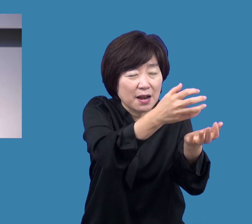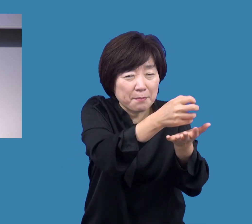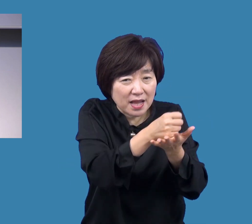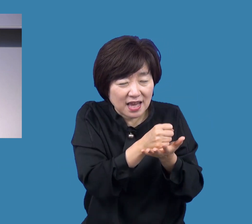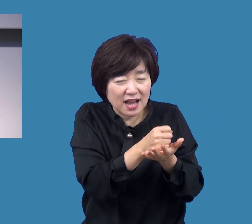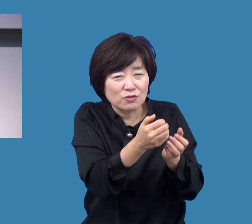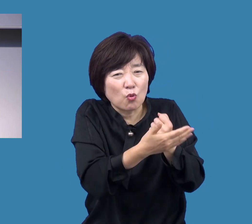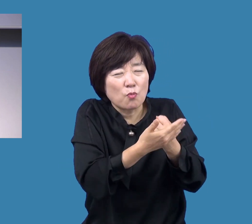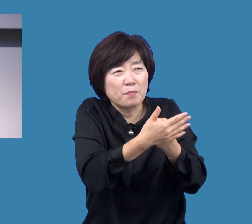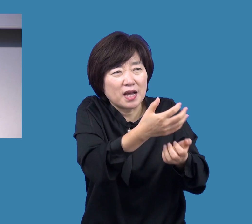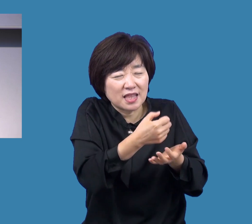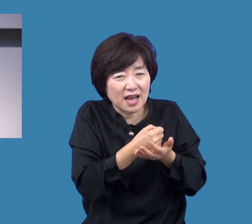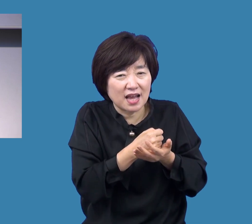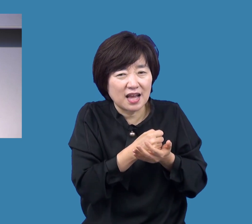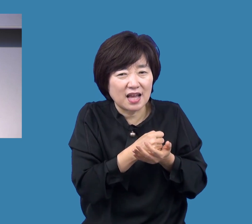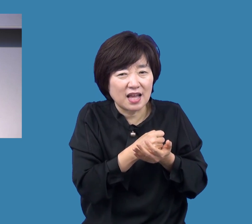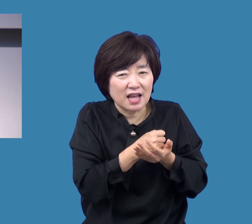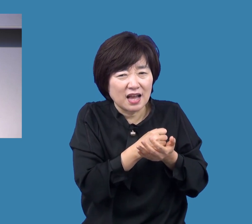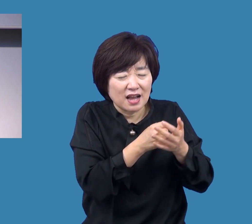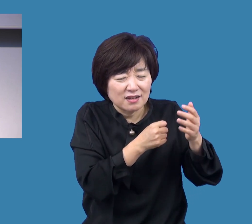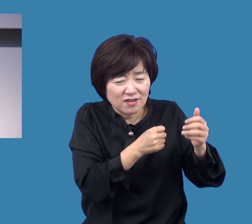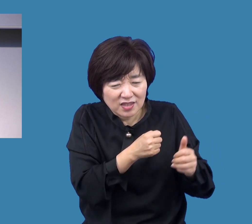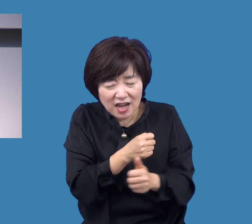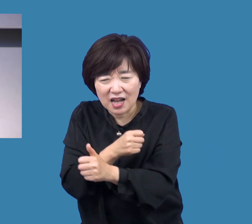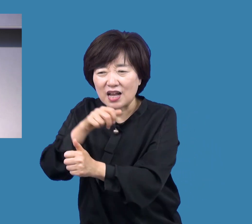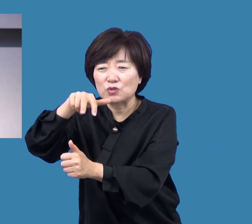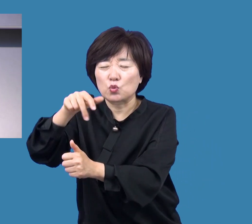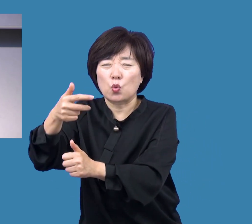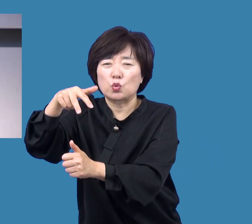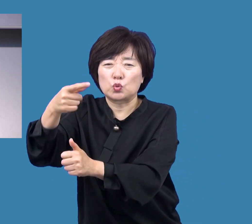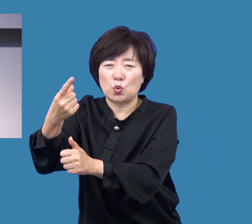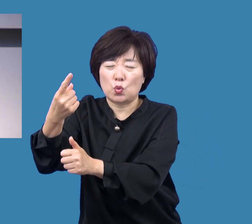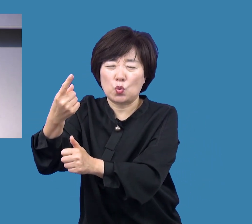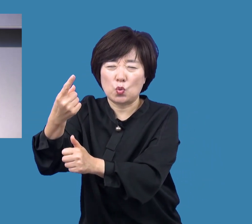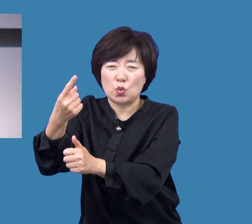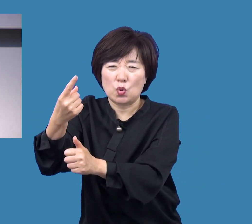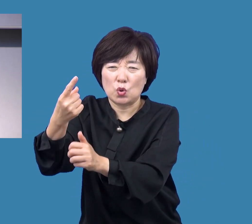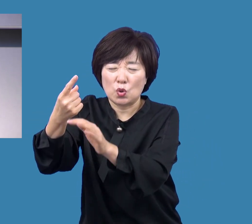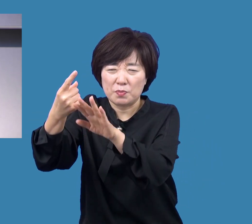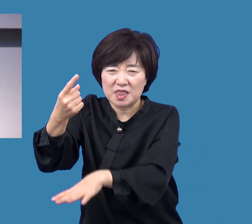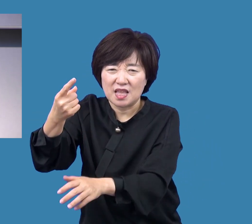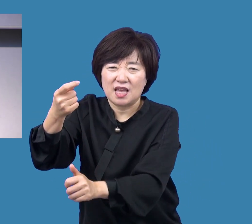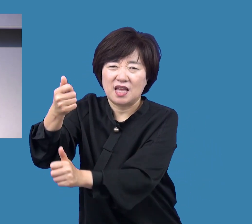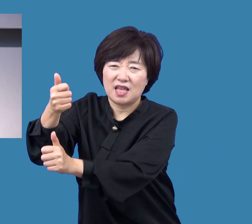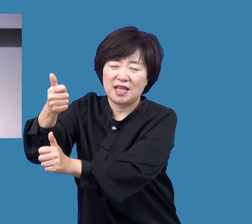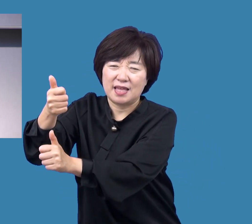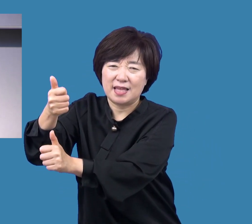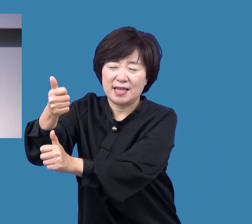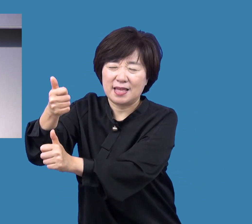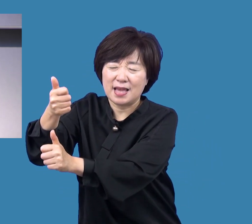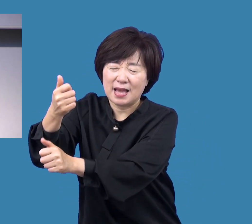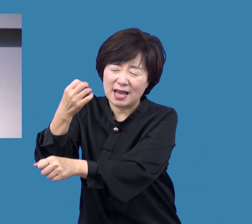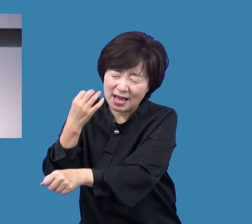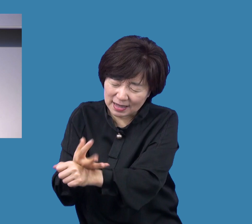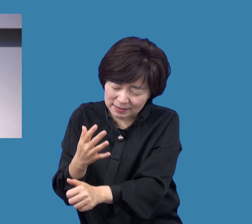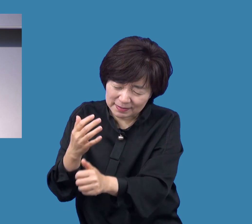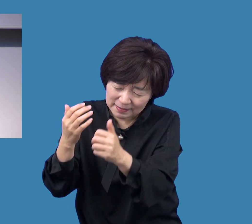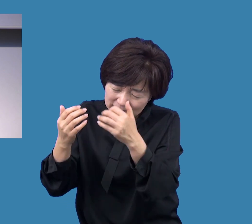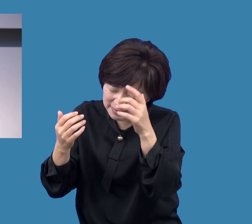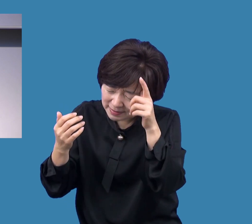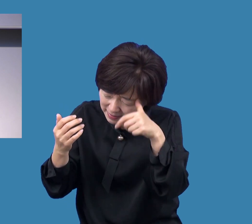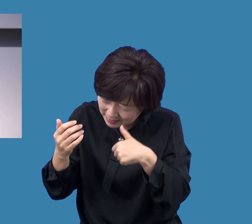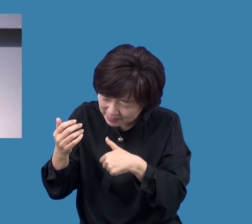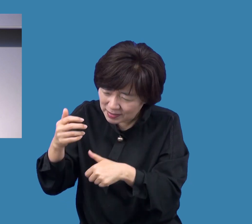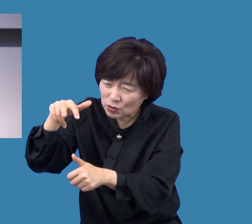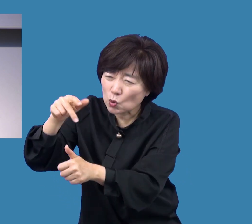하다 보니까 약간 그 조조 밑으로 들어가게 됐어요. 조조의 그 술책에 넘어가서. 그래서 할 수 없이 조조한테 가면서 서원을 하는데